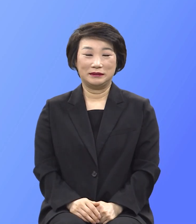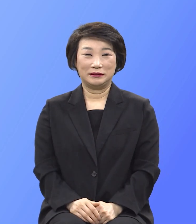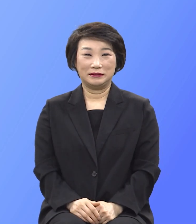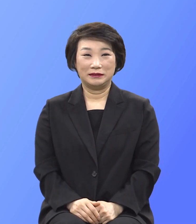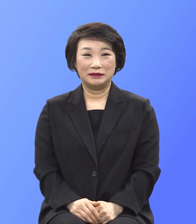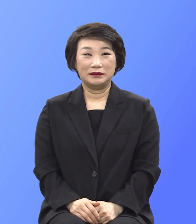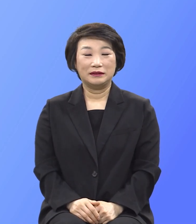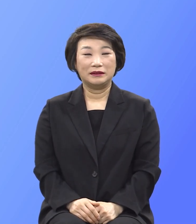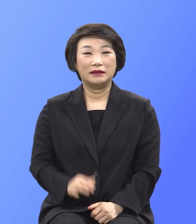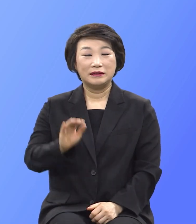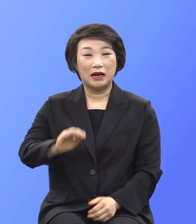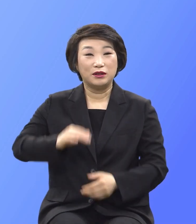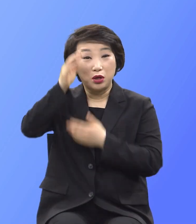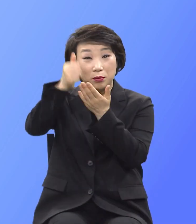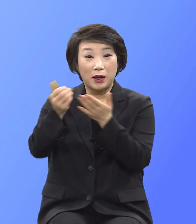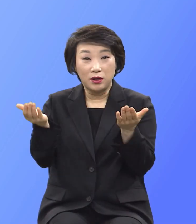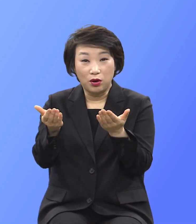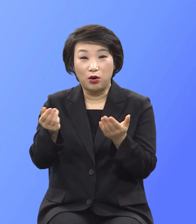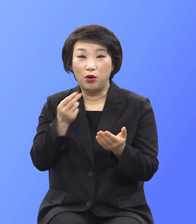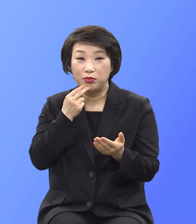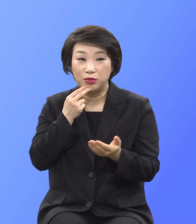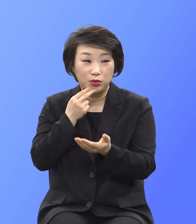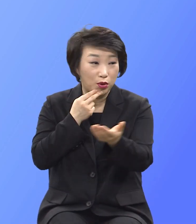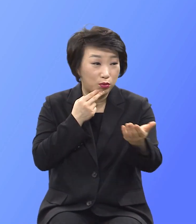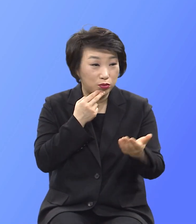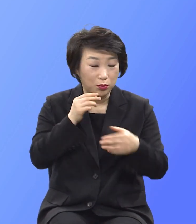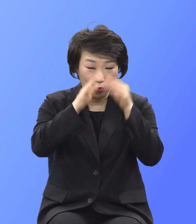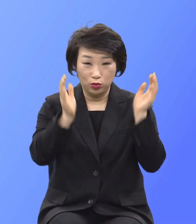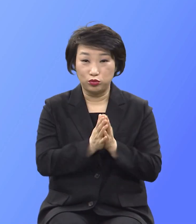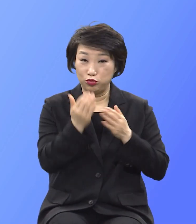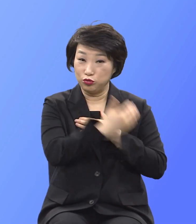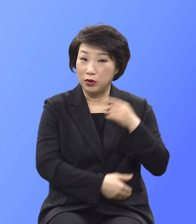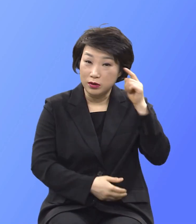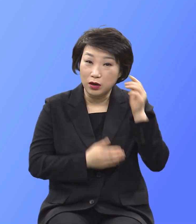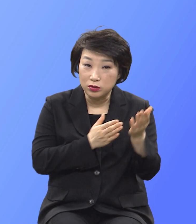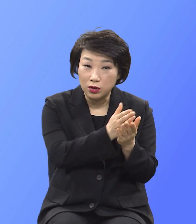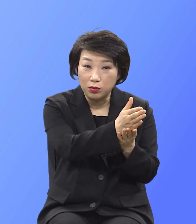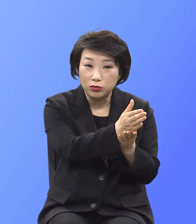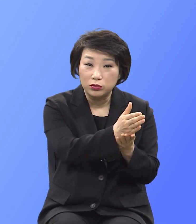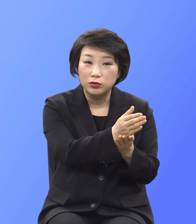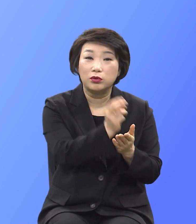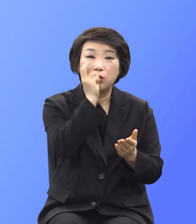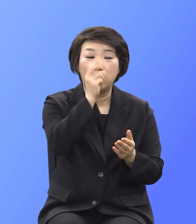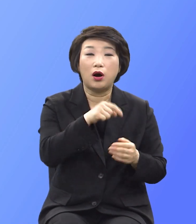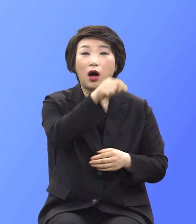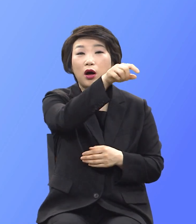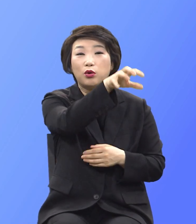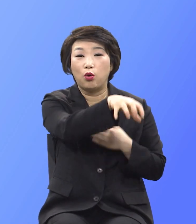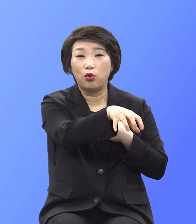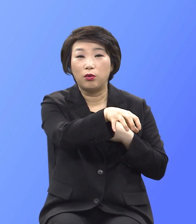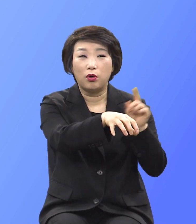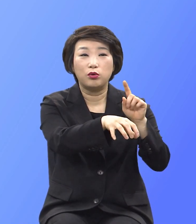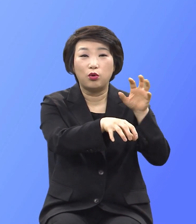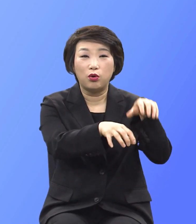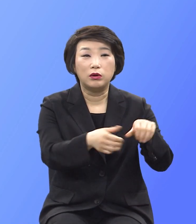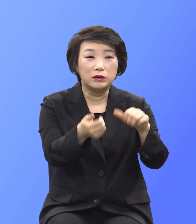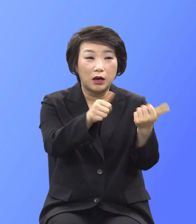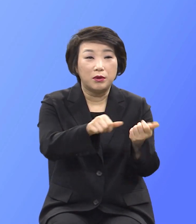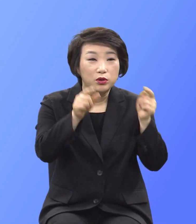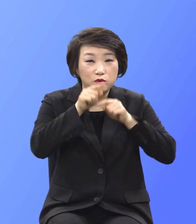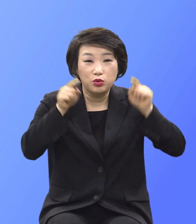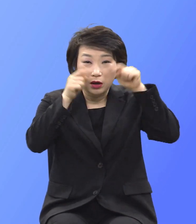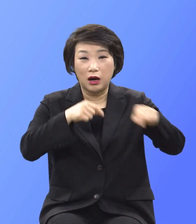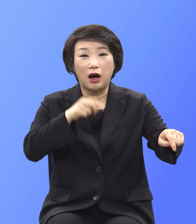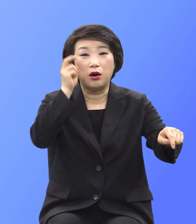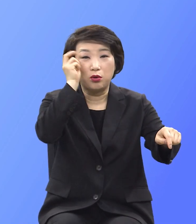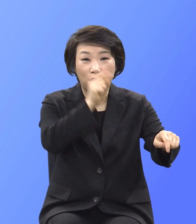근데 성령의 역사가 없으면 우리는 다 육신의 생각으로 뭐 갈 곳은 사망, 지옥밖에